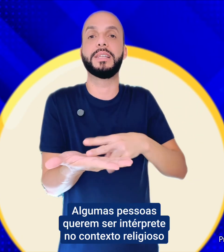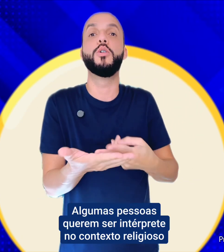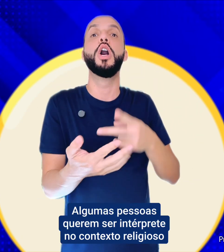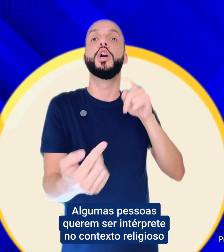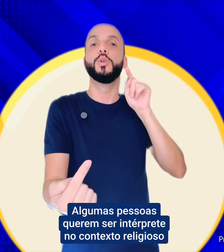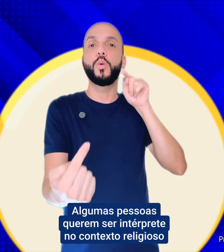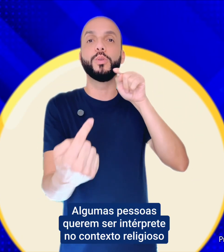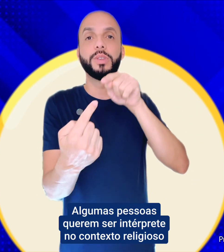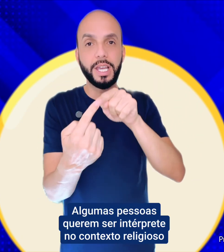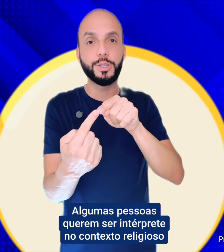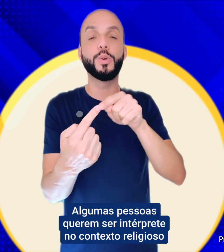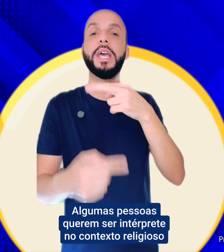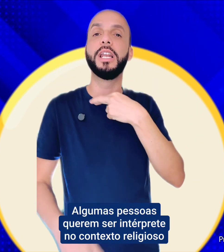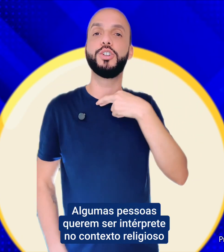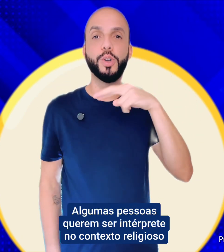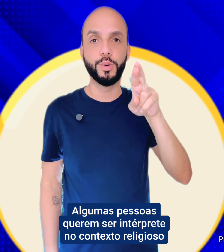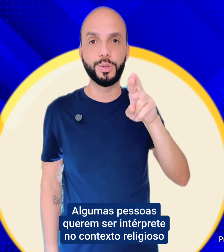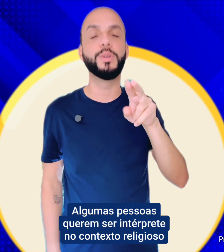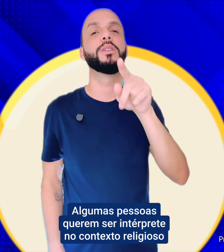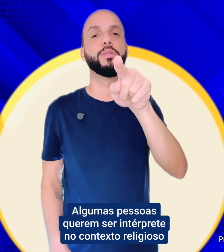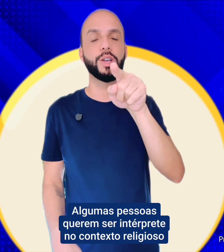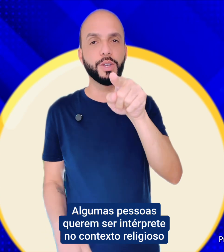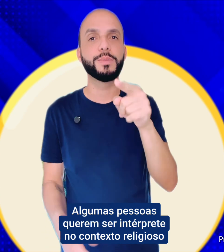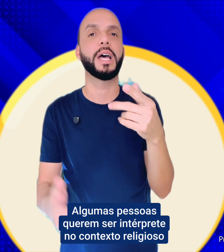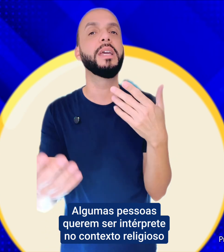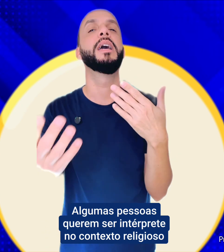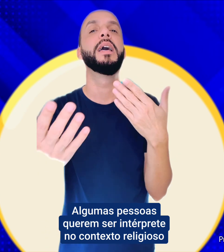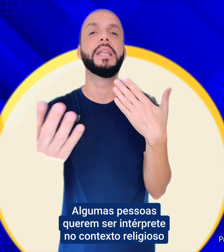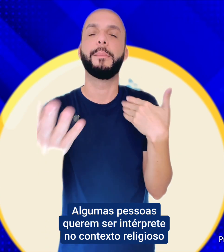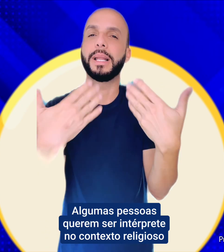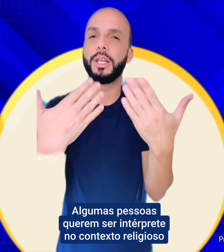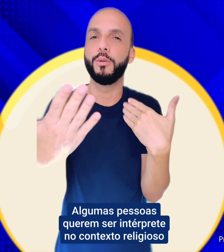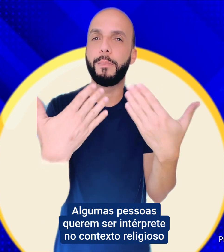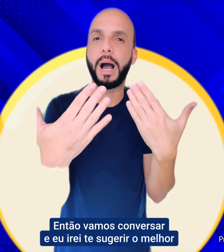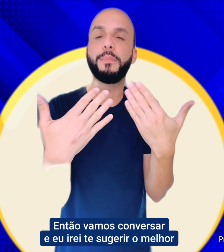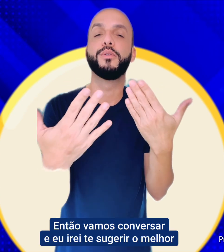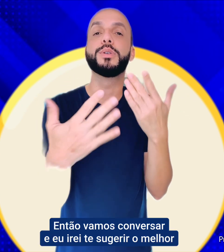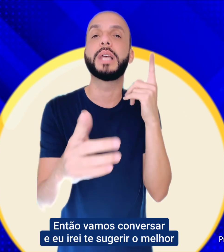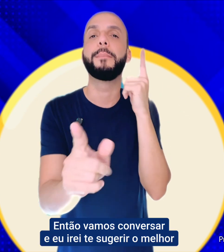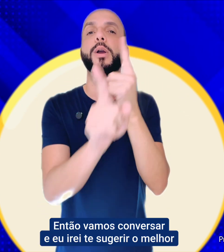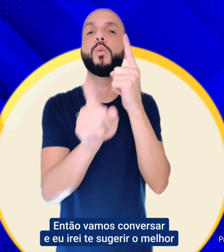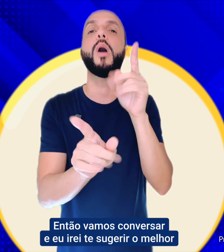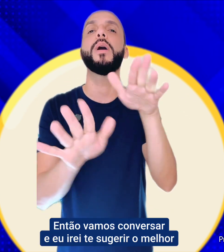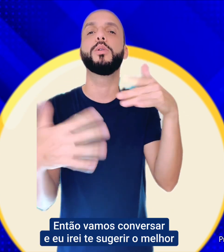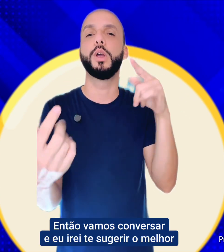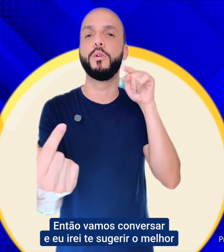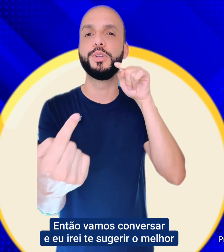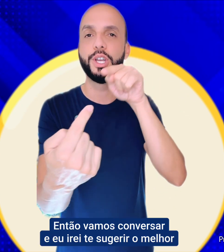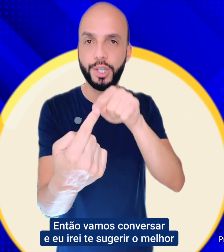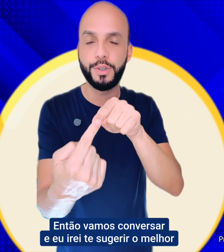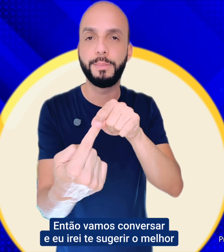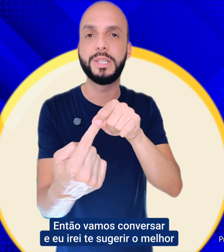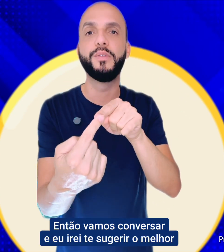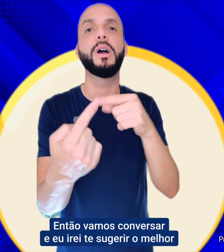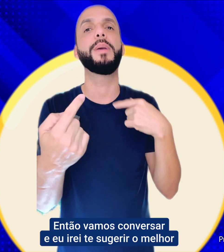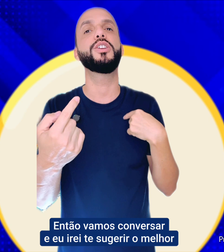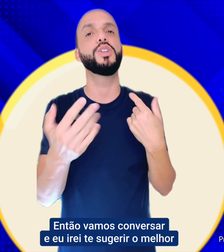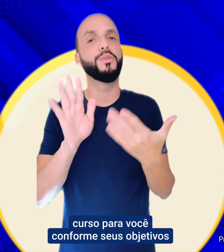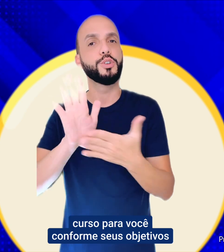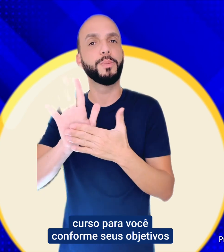interpretação no contexto religioso, então nós vamos aí bater um papo, eu vou saber qual é o teu objetivo